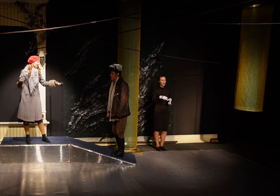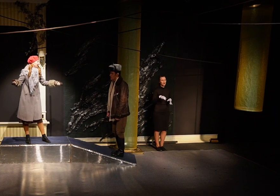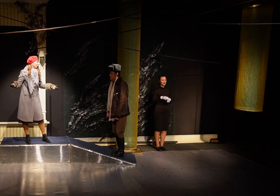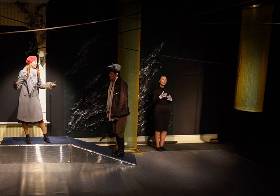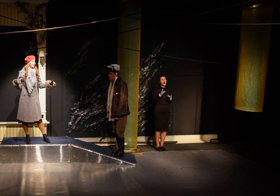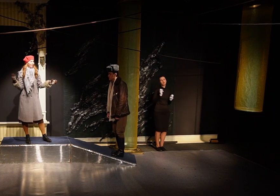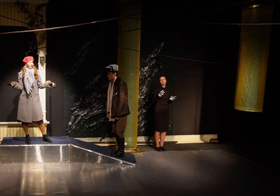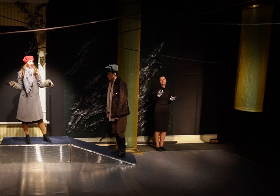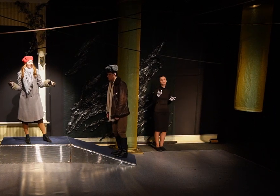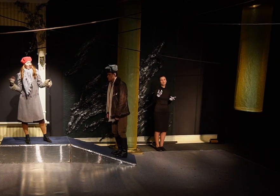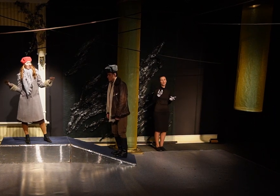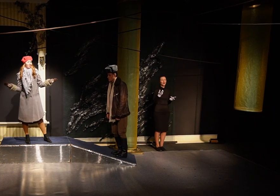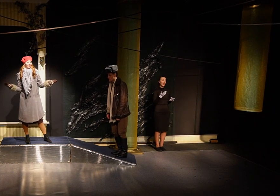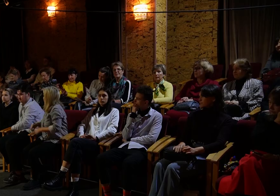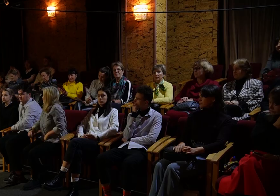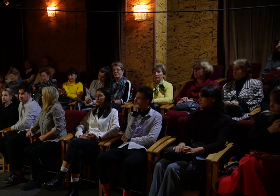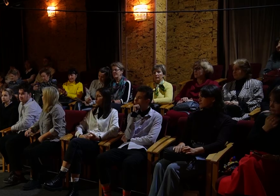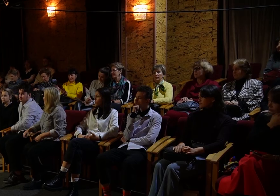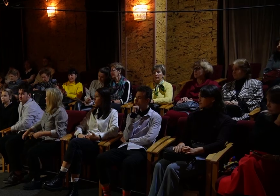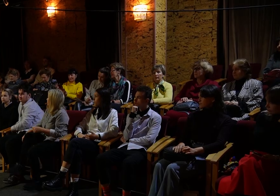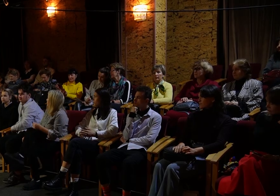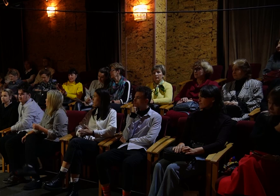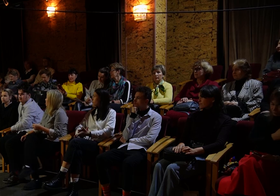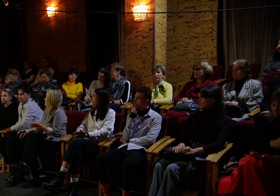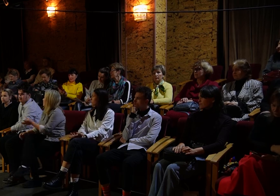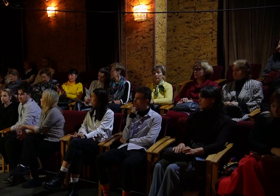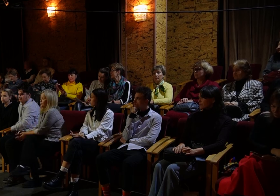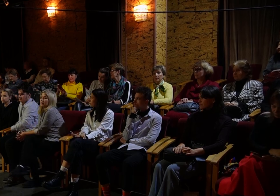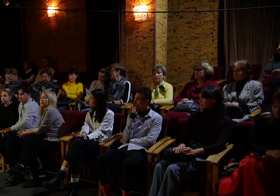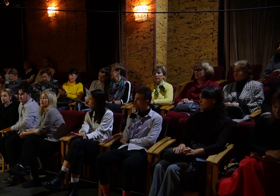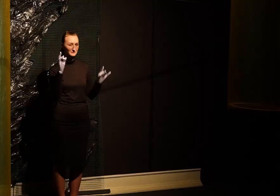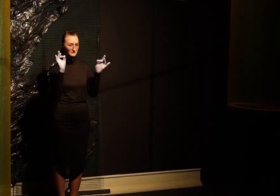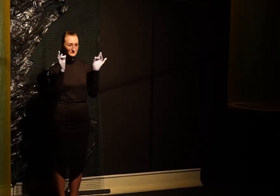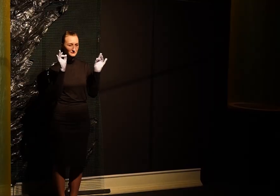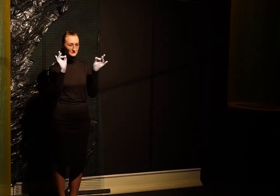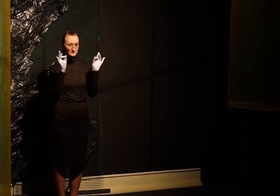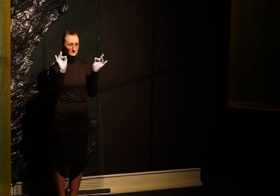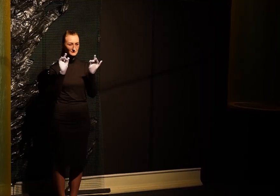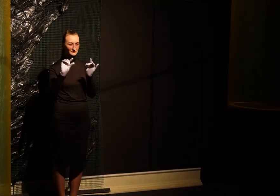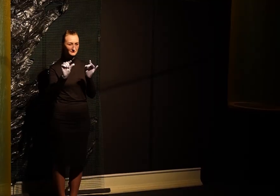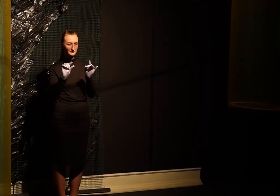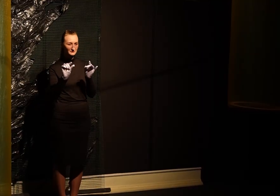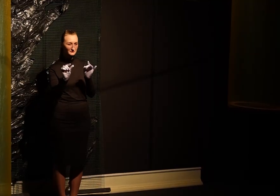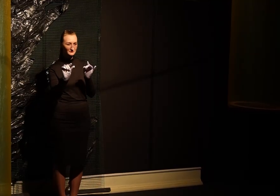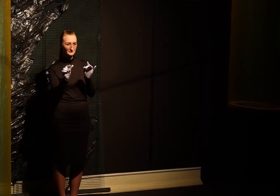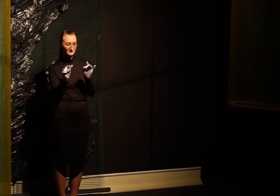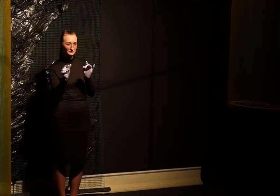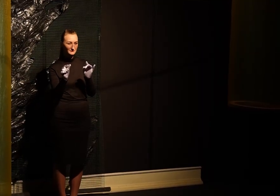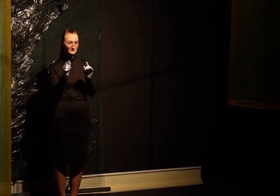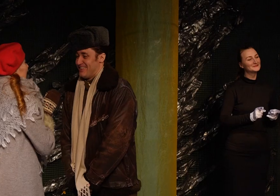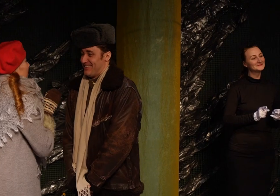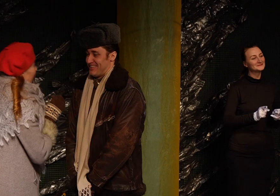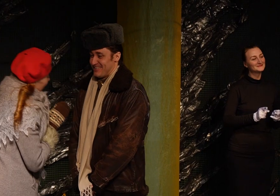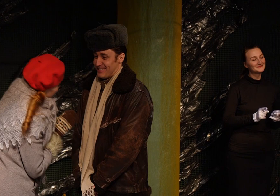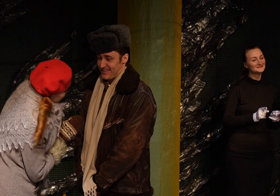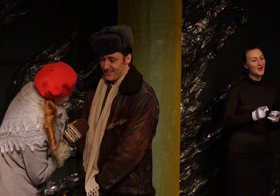Искусство, доступное для всех. В Приморском академическом театре имени Горького впервые прошел спектакль, который сопровождался сурдопереводом. На